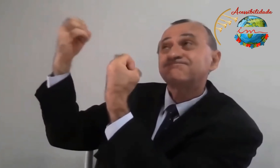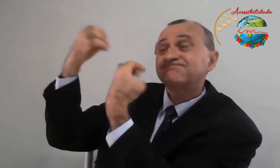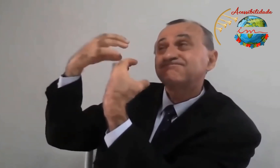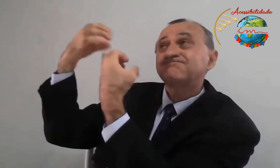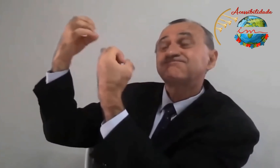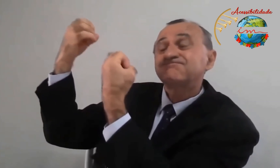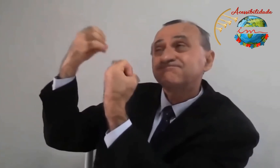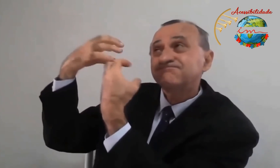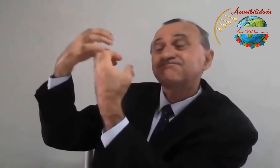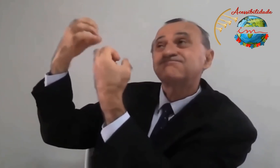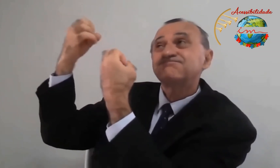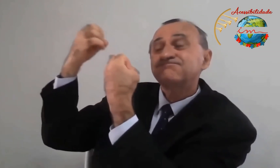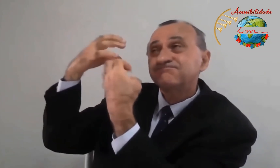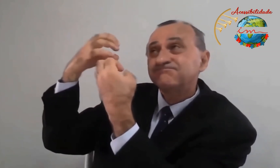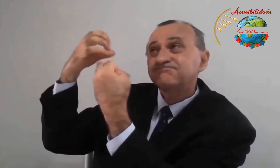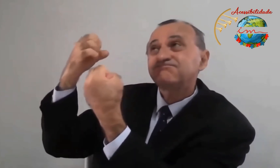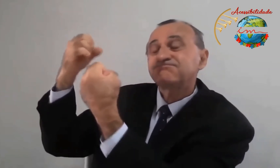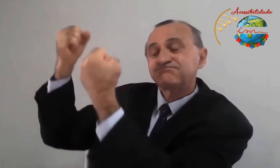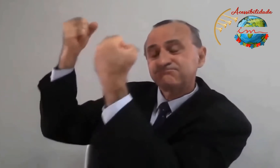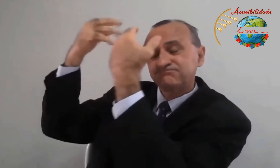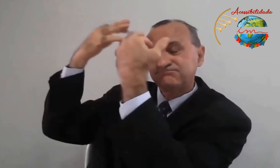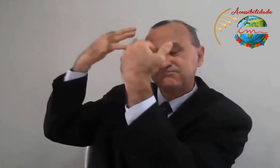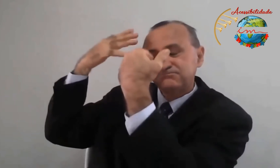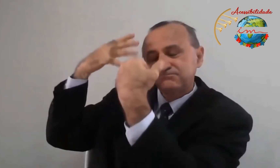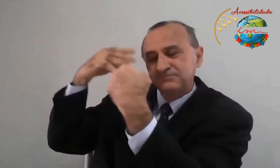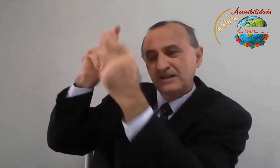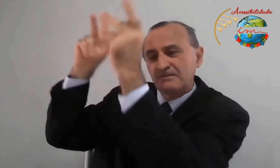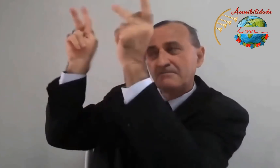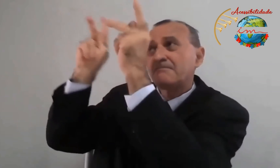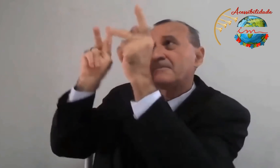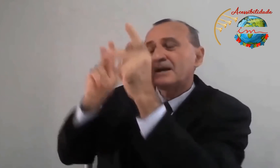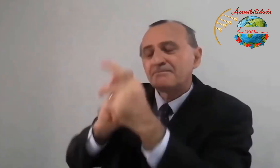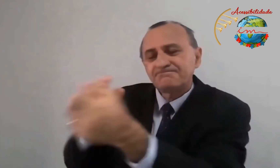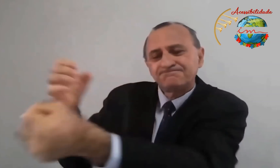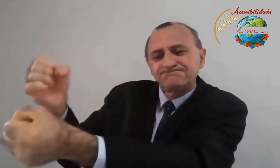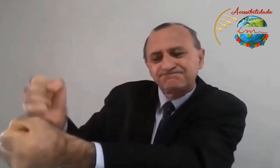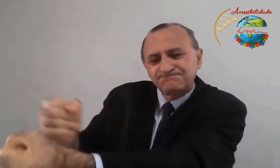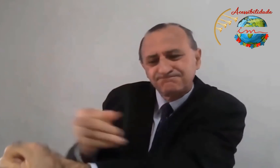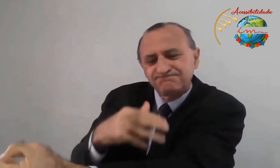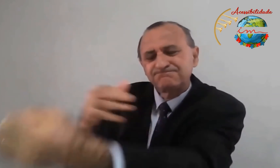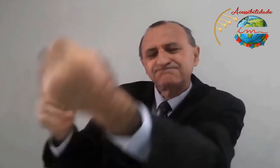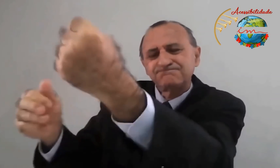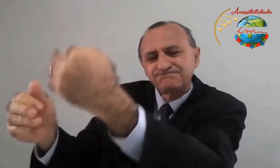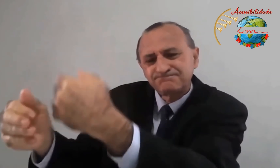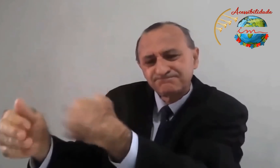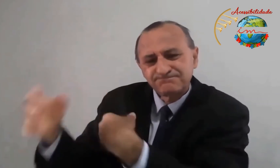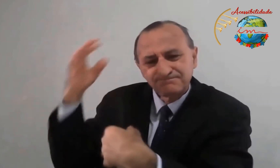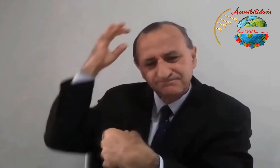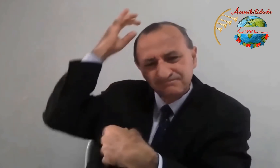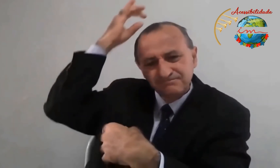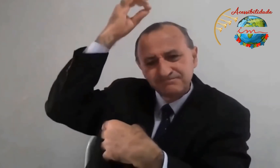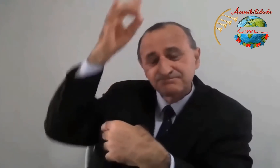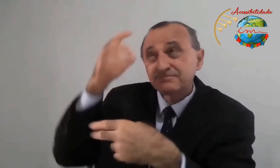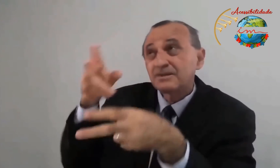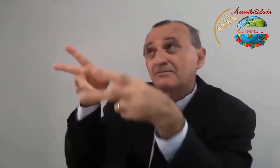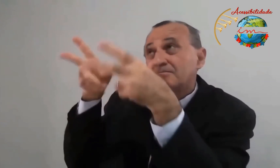eternidade, que é o que o Senhor tem nos ensinado, tem nos abençoado, nos dado a paz, tem também nos quebrantado com o